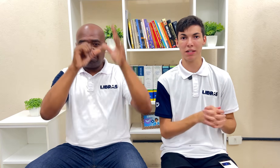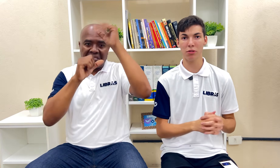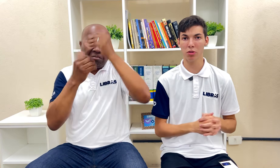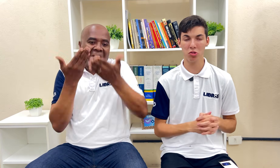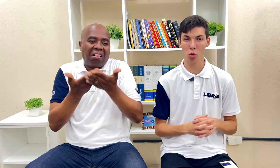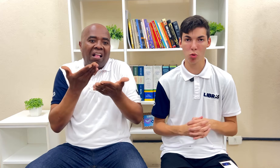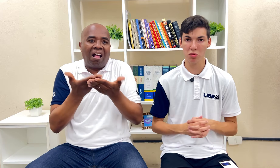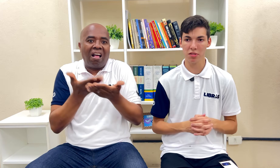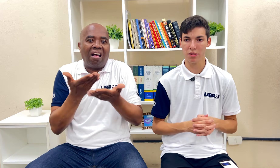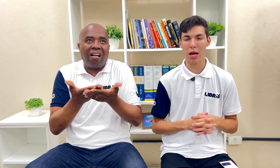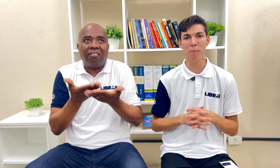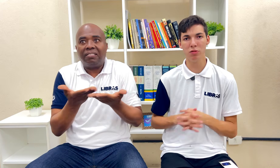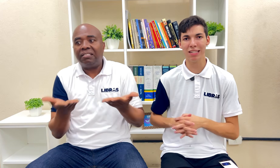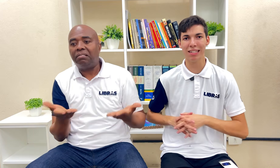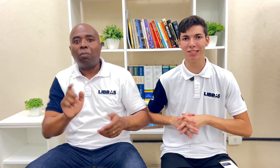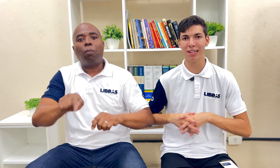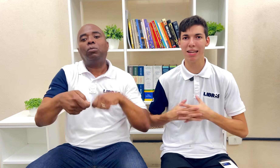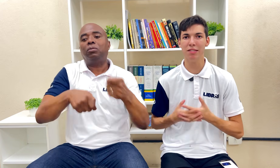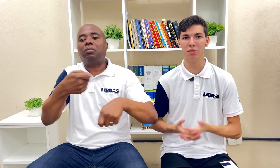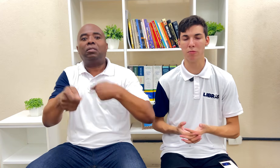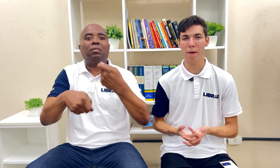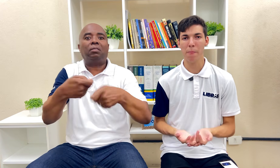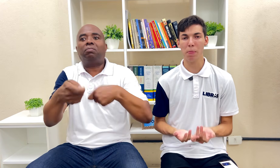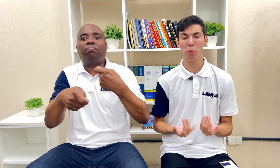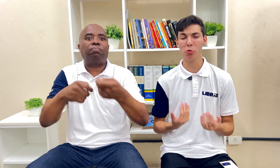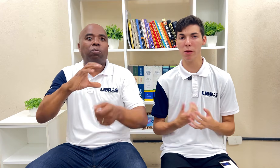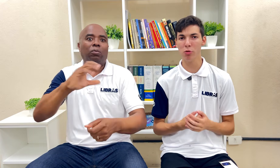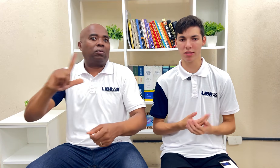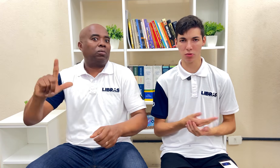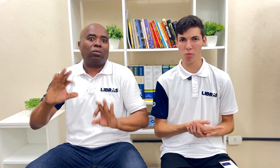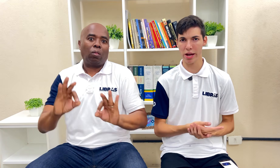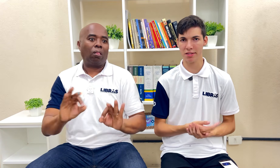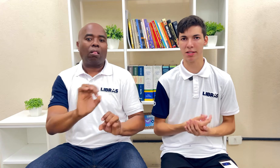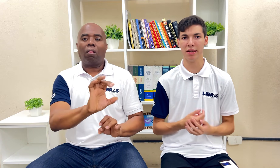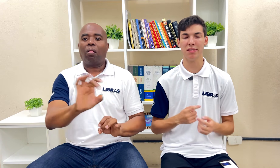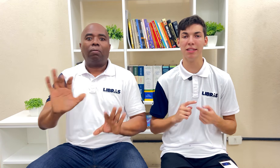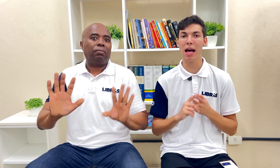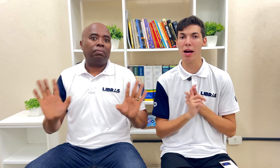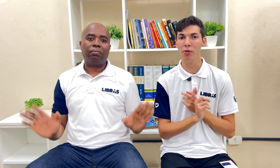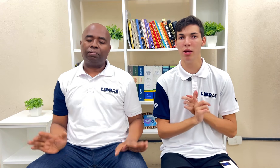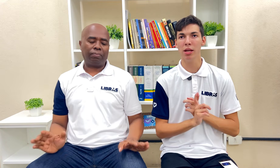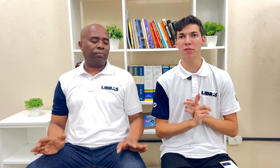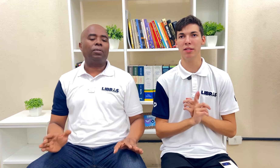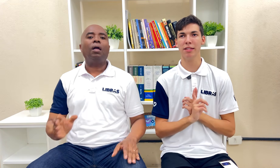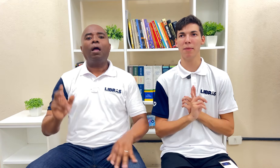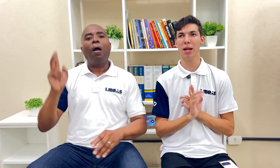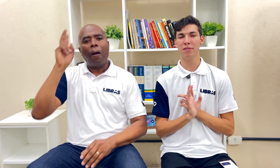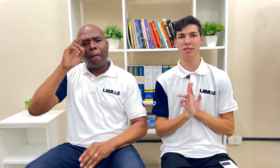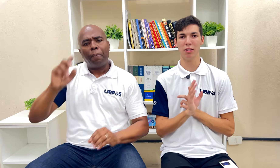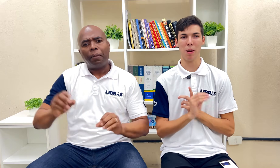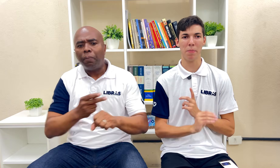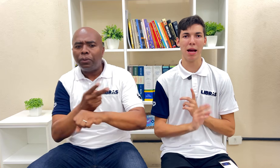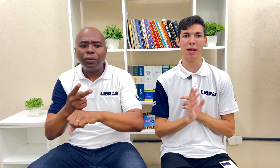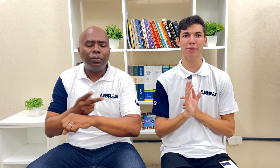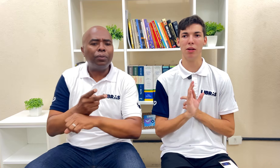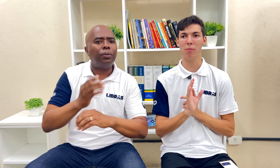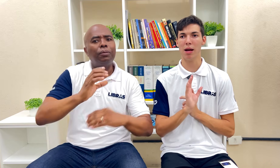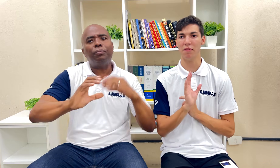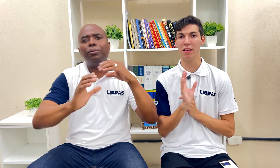classificadores soltos, a música ela te traz isso. Então procurem músicas como essa, que tem cenário, que você tem que trabalhar, às vezes tá numa praia, tá numa avenida,